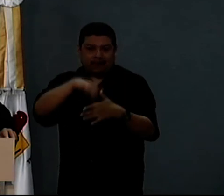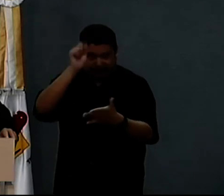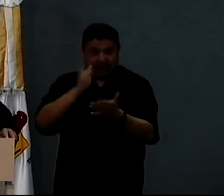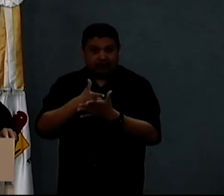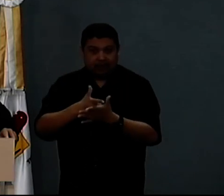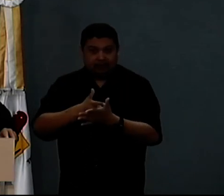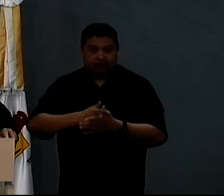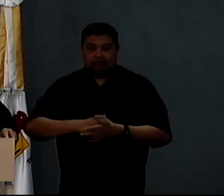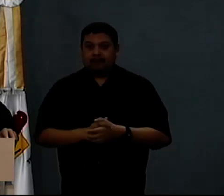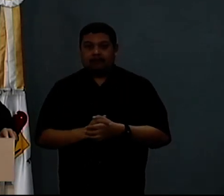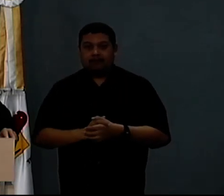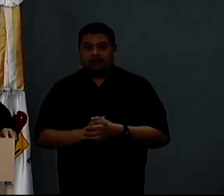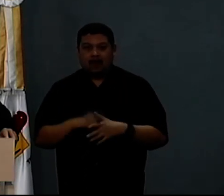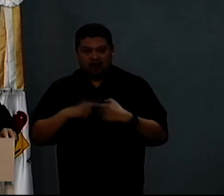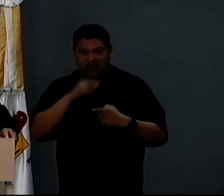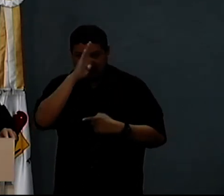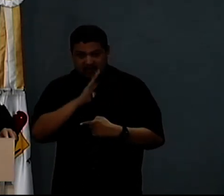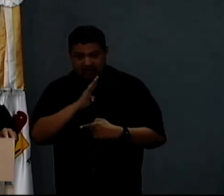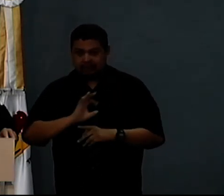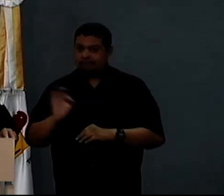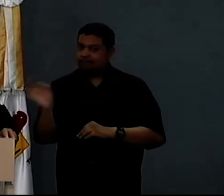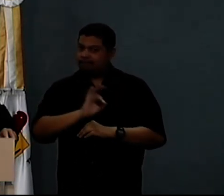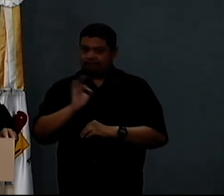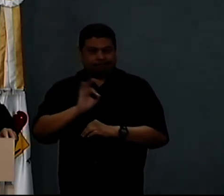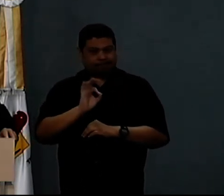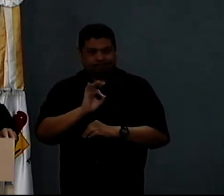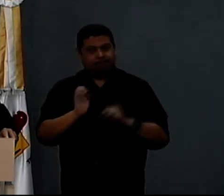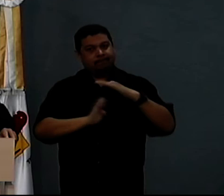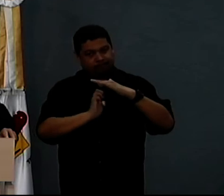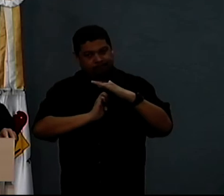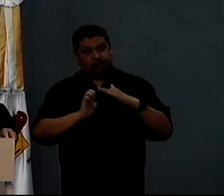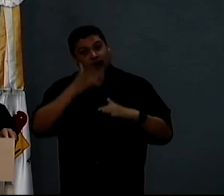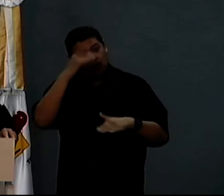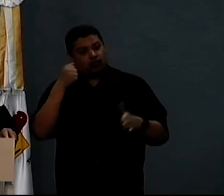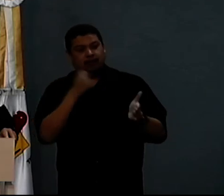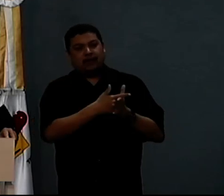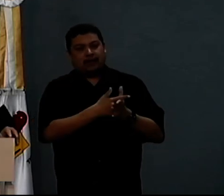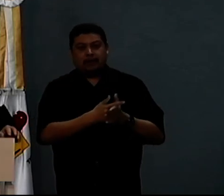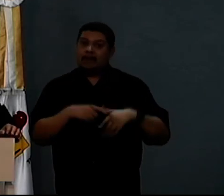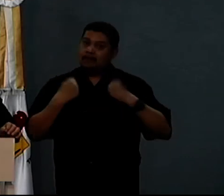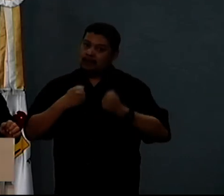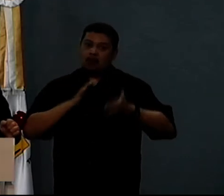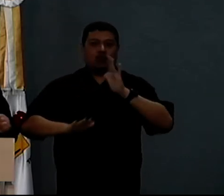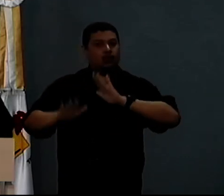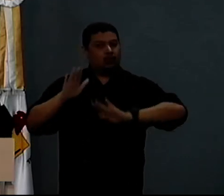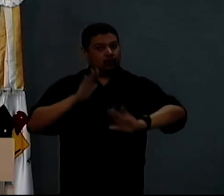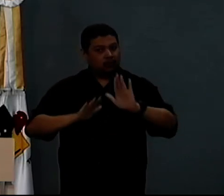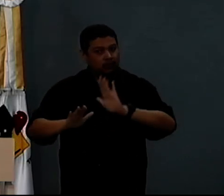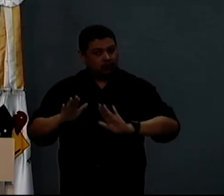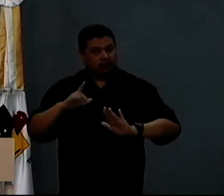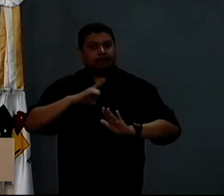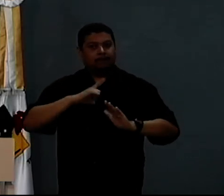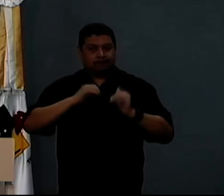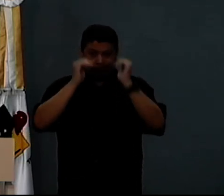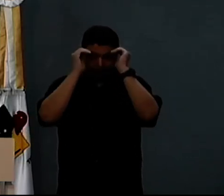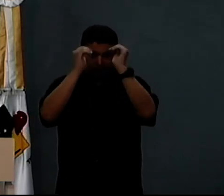aí? Haja visto que algum trabalho é a própria prefeitura que está executando também? Então, assim, temos que ter um pouquinho mais de cuidado, um pouquinho mais de zelo,